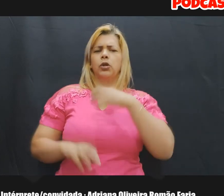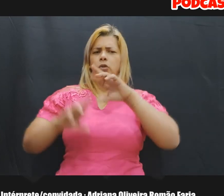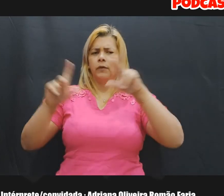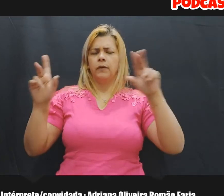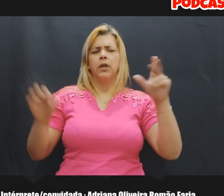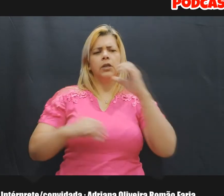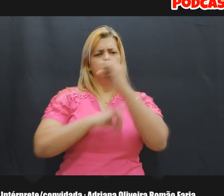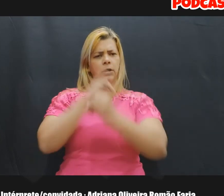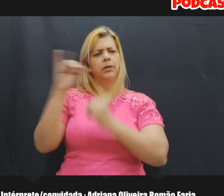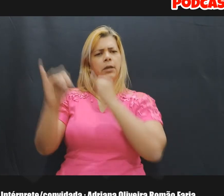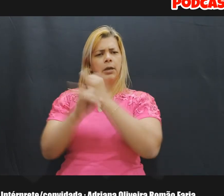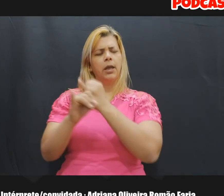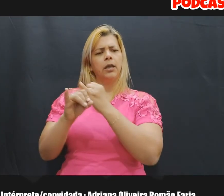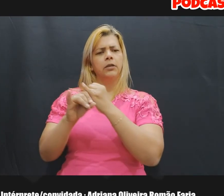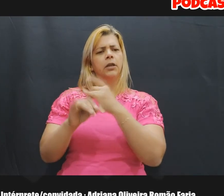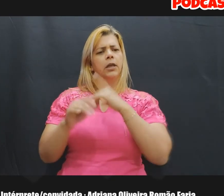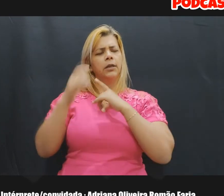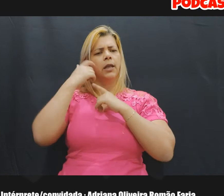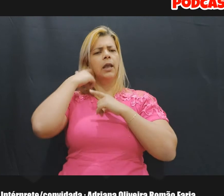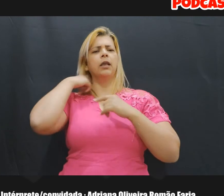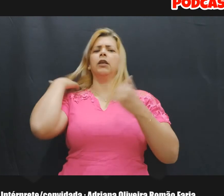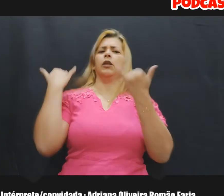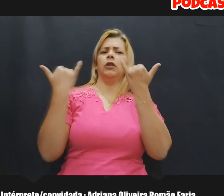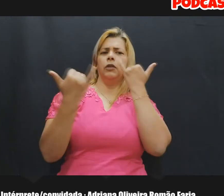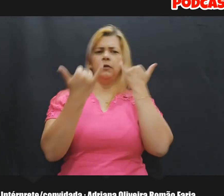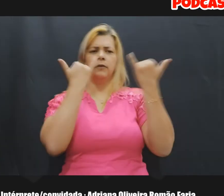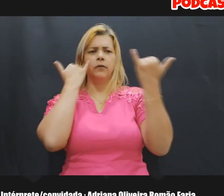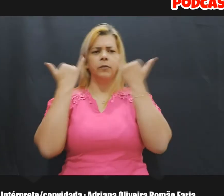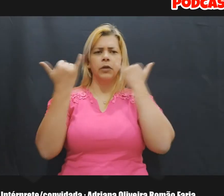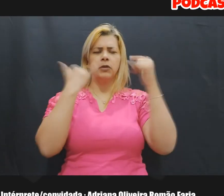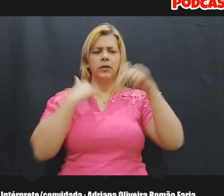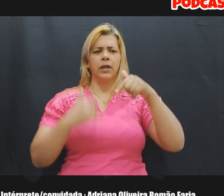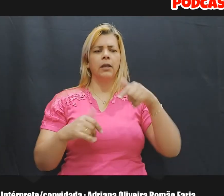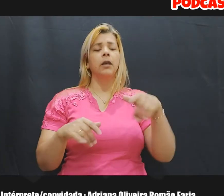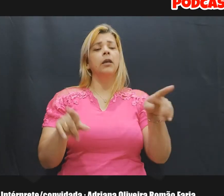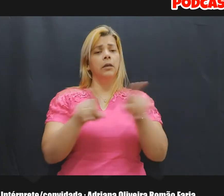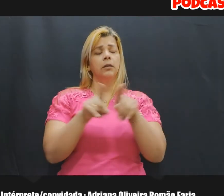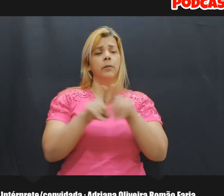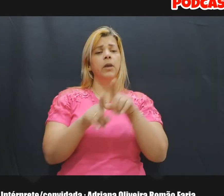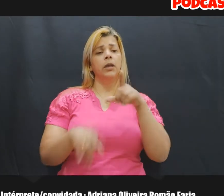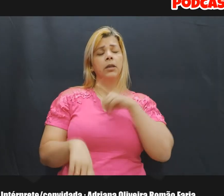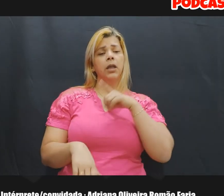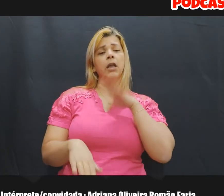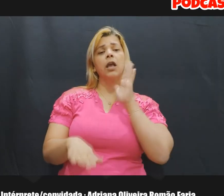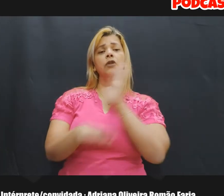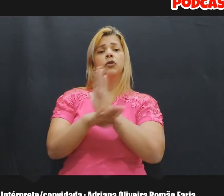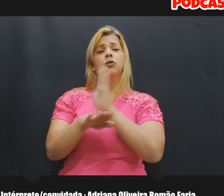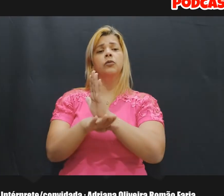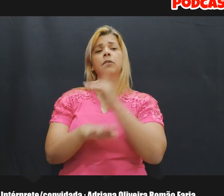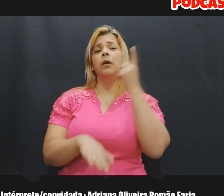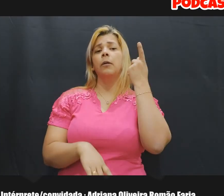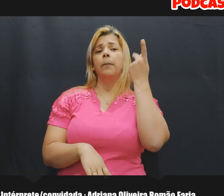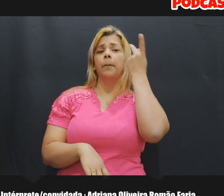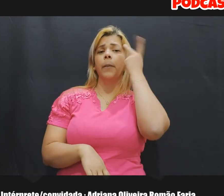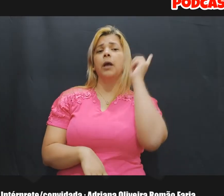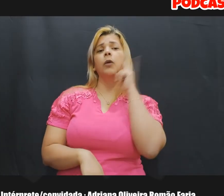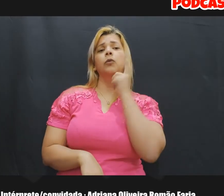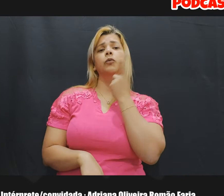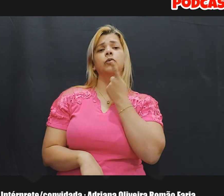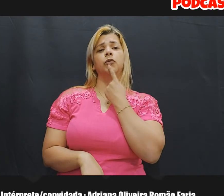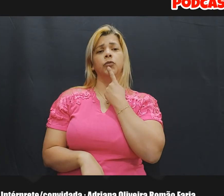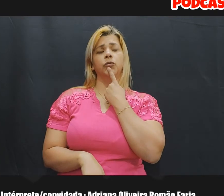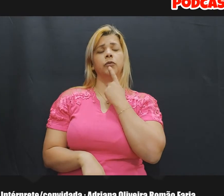internet. Eu tô com algumas informações aqui, alguns amparos que a pessoa deficiente ela tem dentro